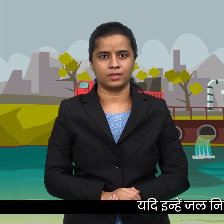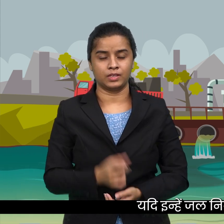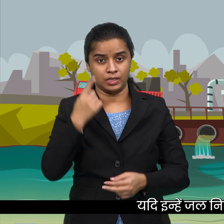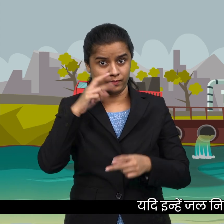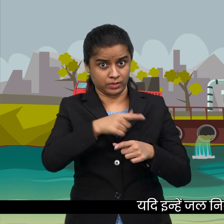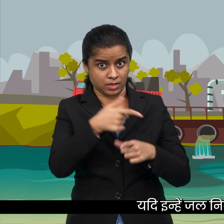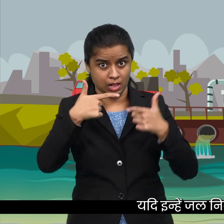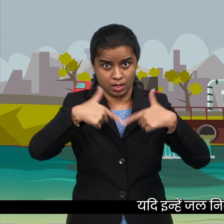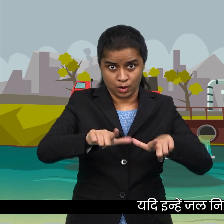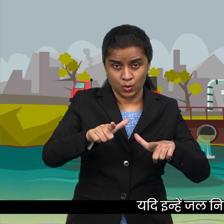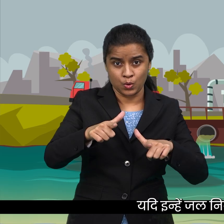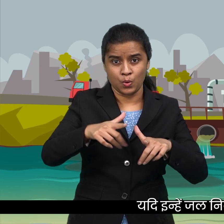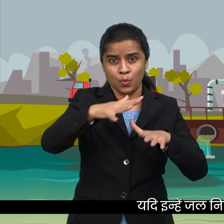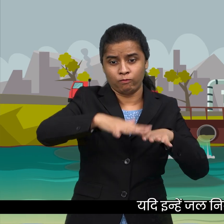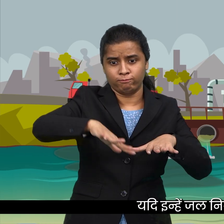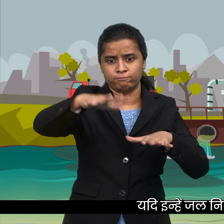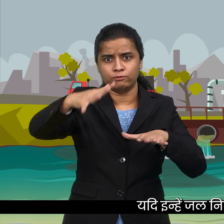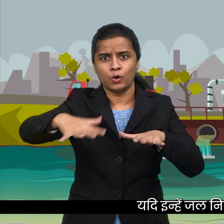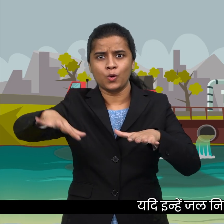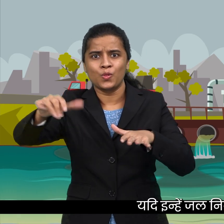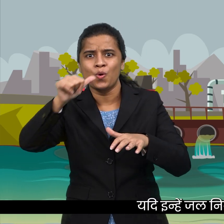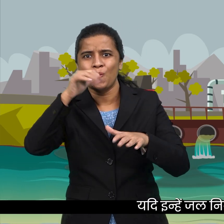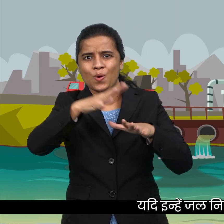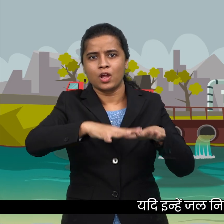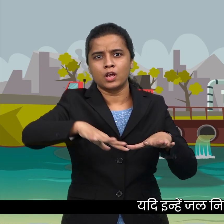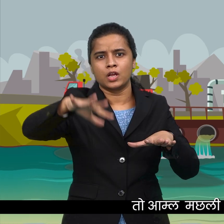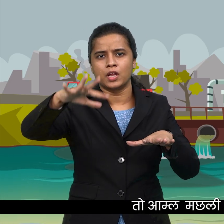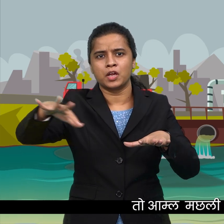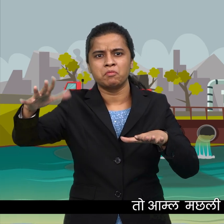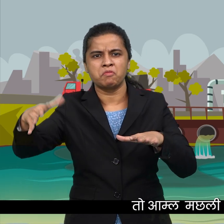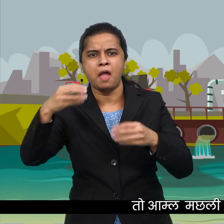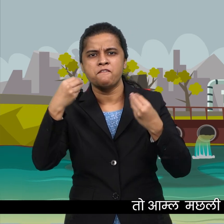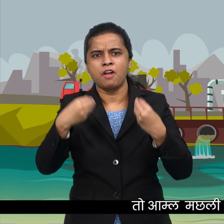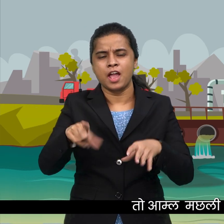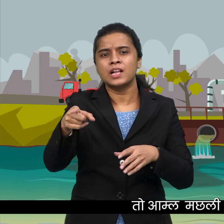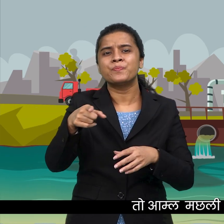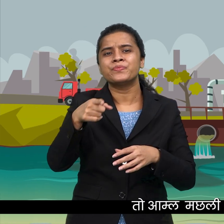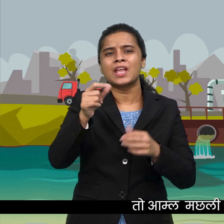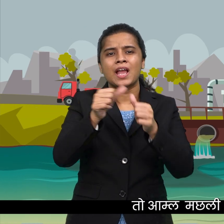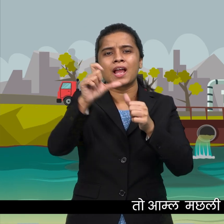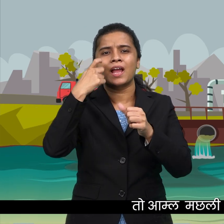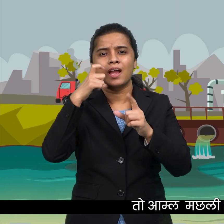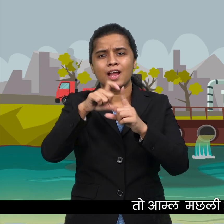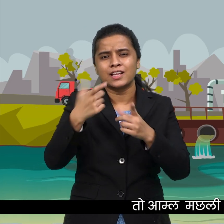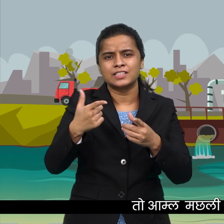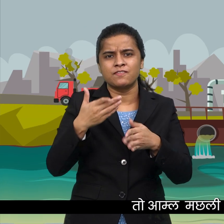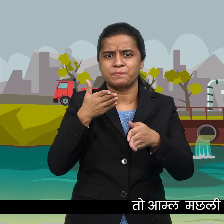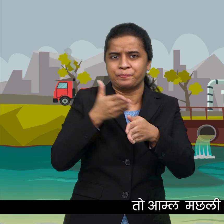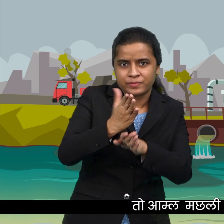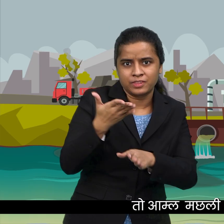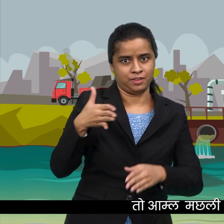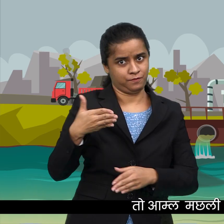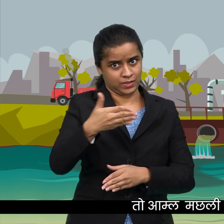यदि इन्हें जल निकायों में बहने दिया जाता है तो आम्ल मछली और अन्य जीवों को मार